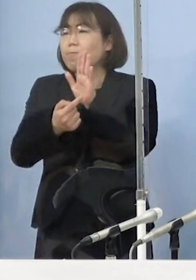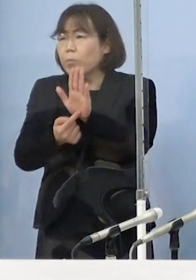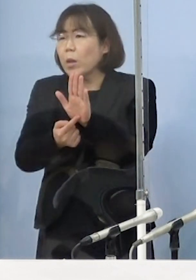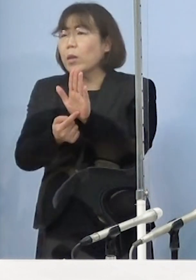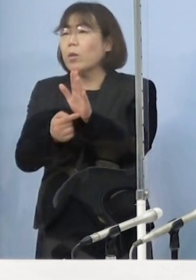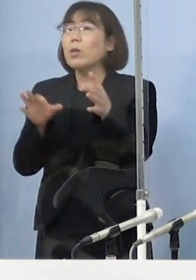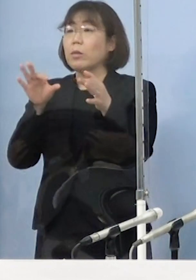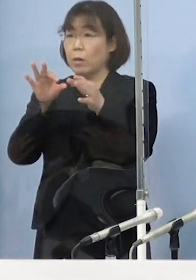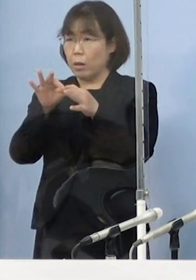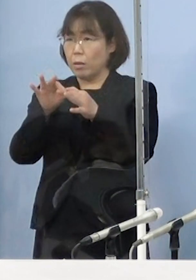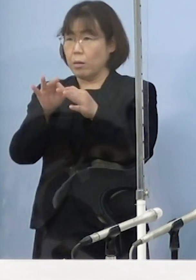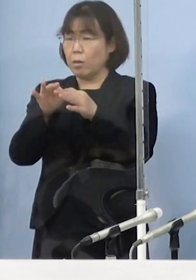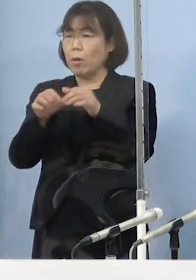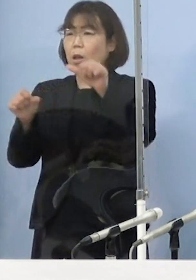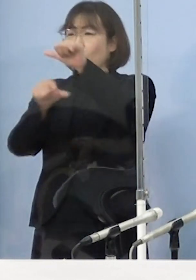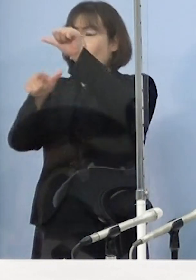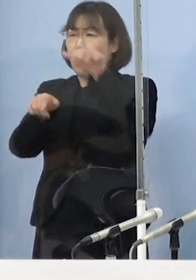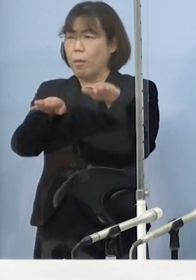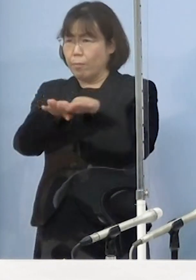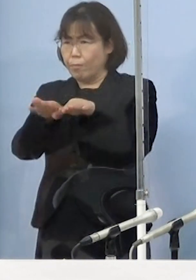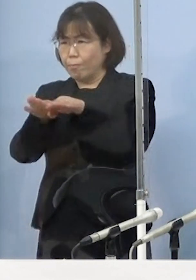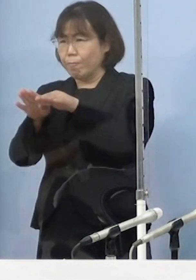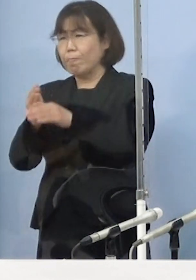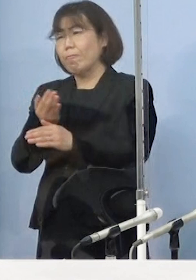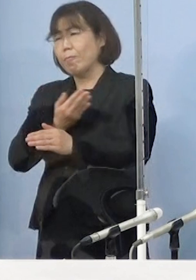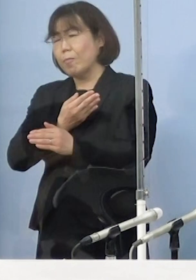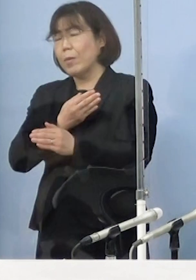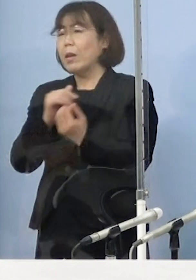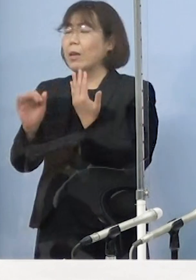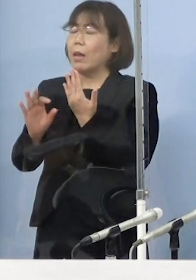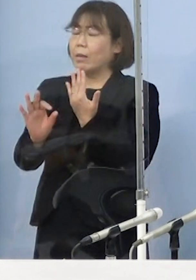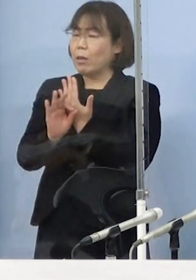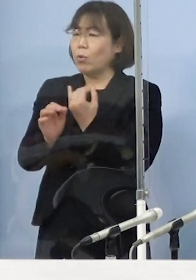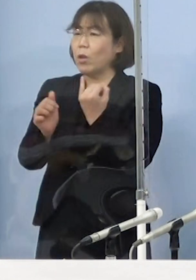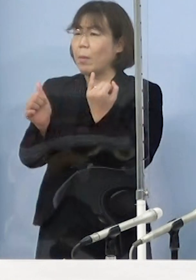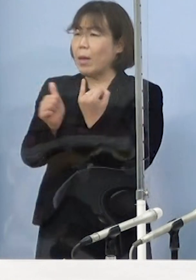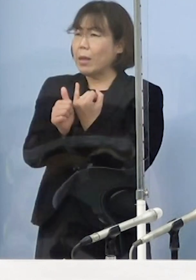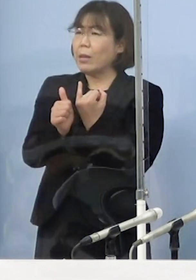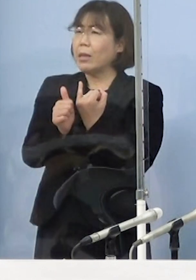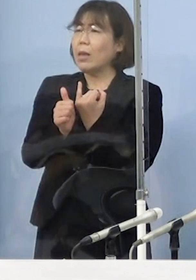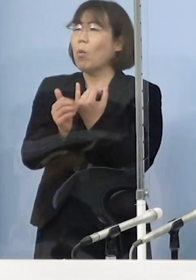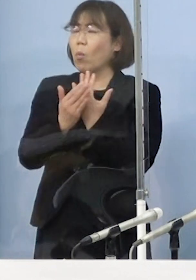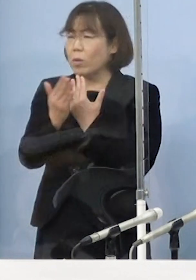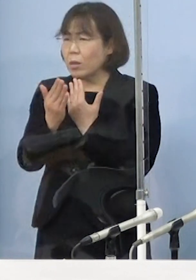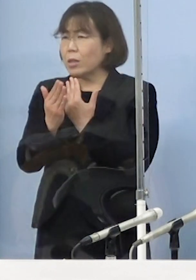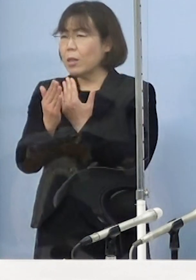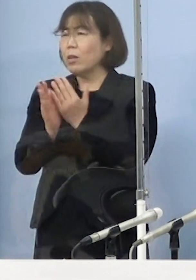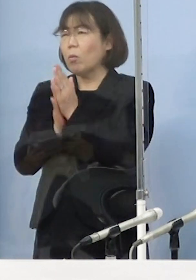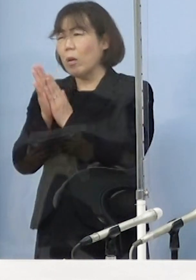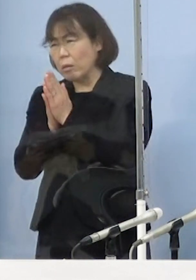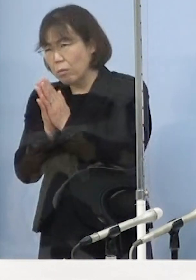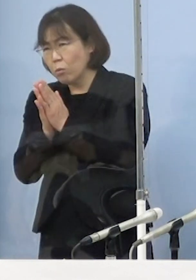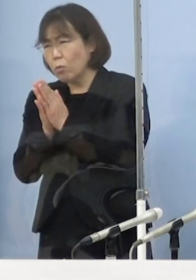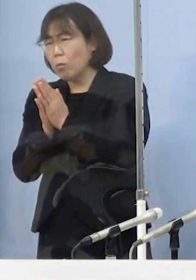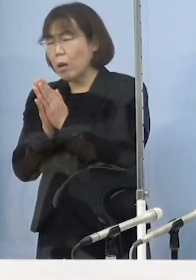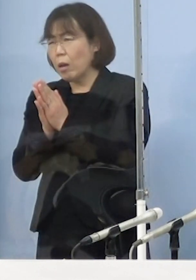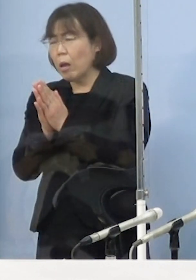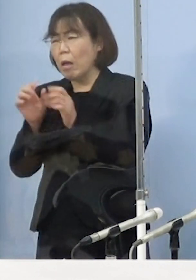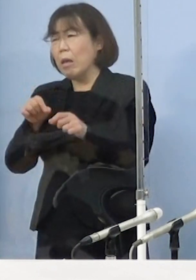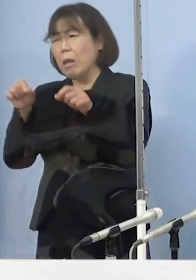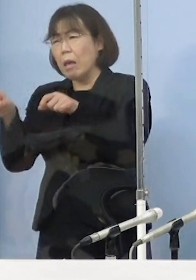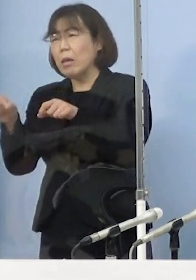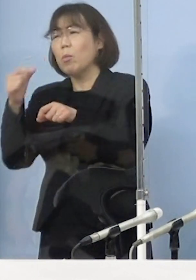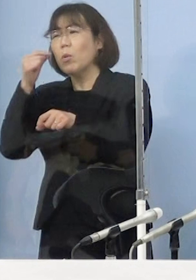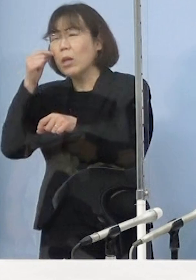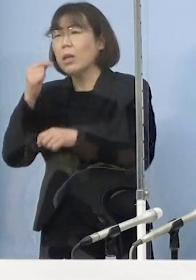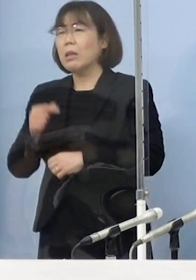ウィーク、どうしても冠婚葬祭、特に葬の方ですよね、帰らざるを得ない、どう